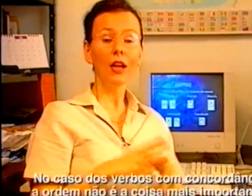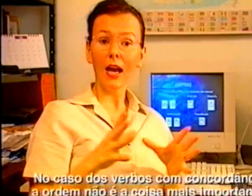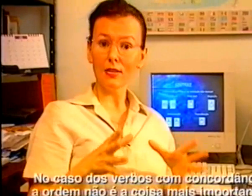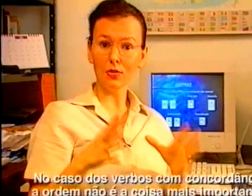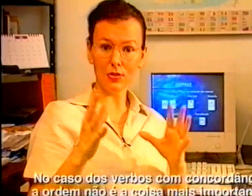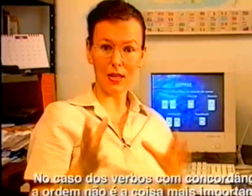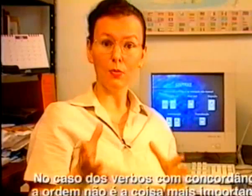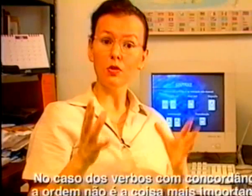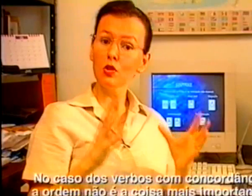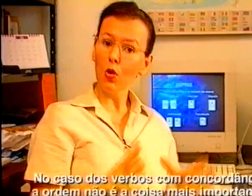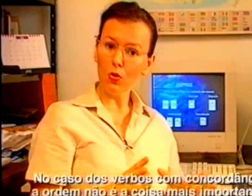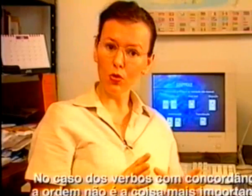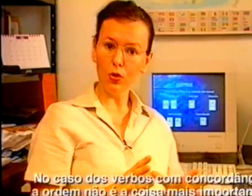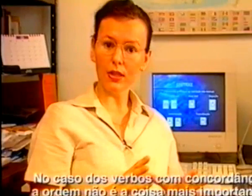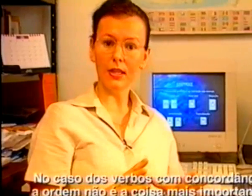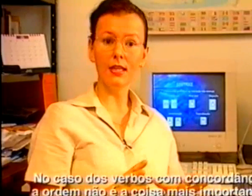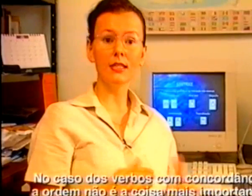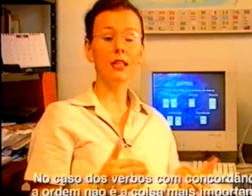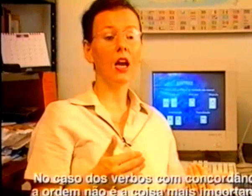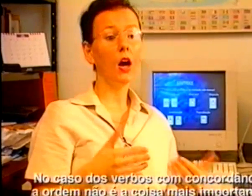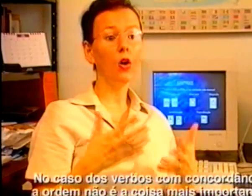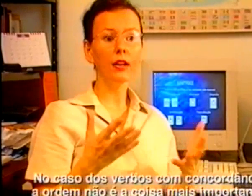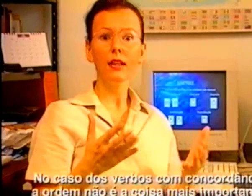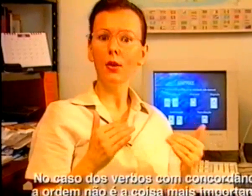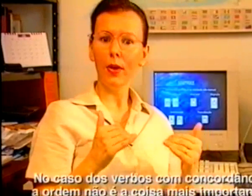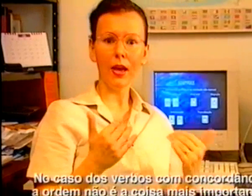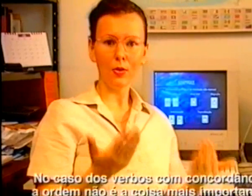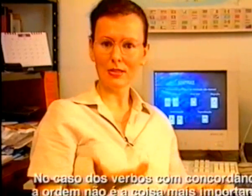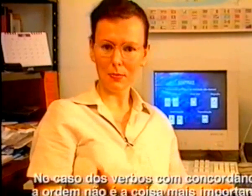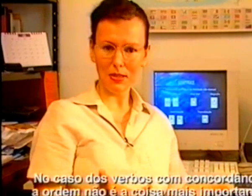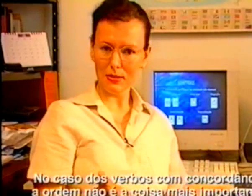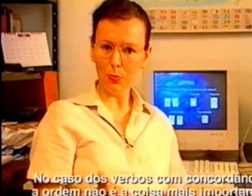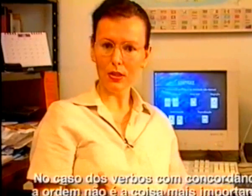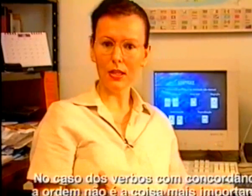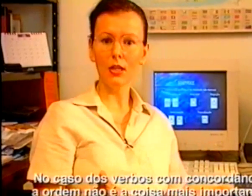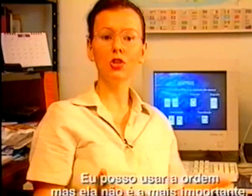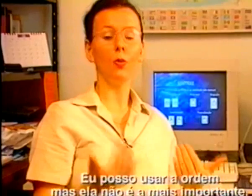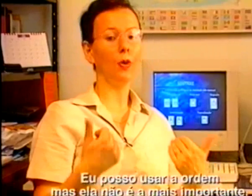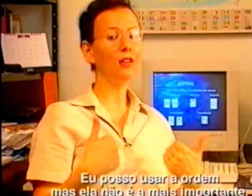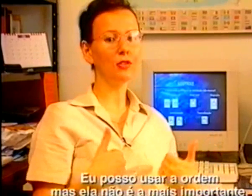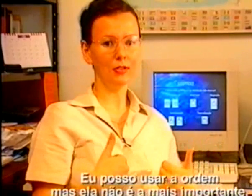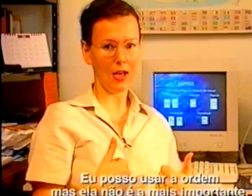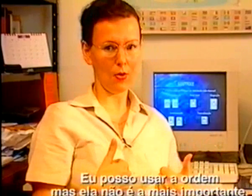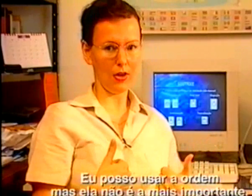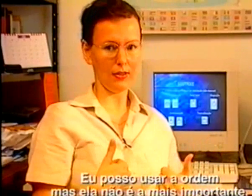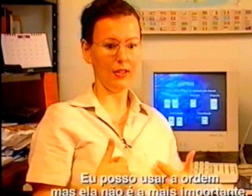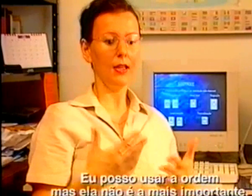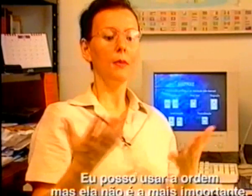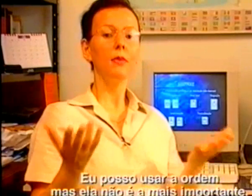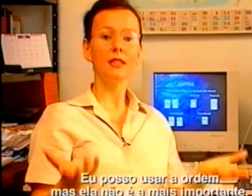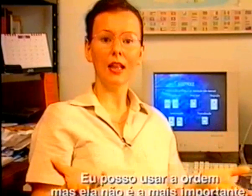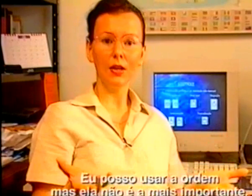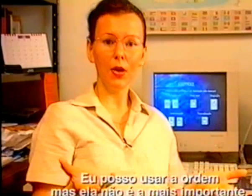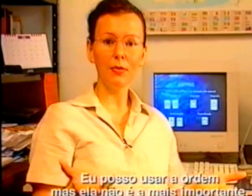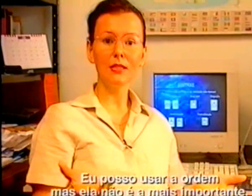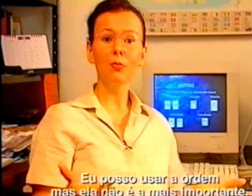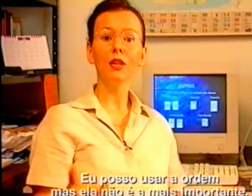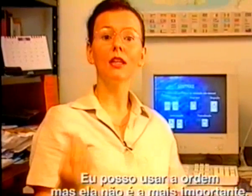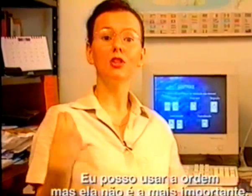No caso dos verbos com concordância, a ordem não é a coisa mais importante. Eu posso usar a ordem, mas ela não é a mais